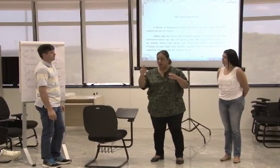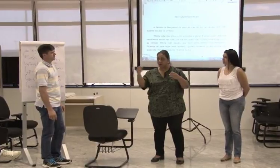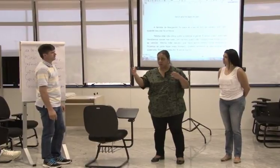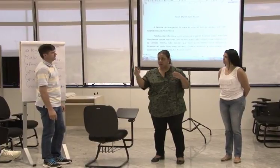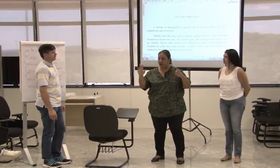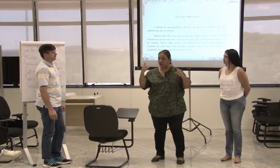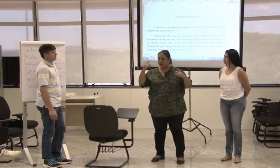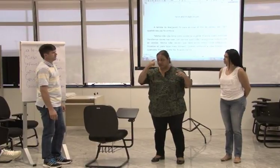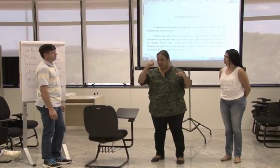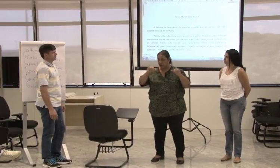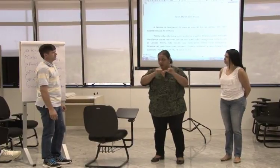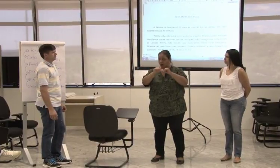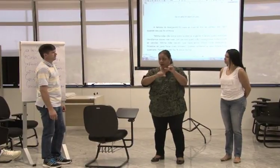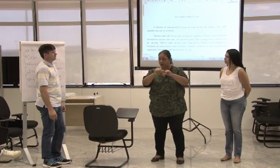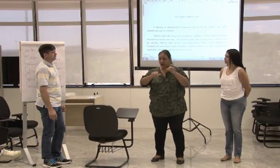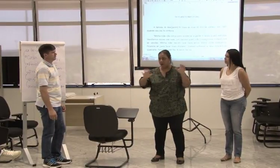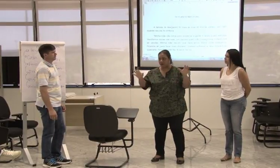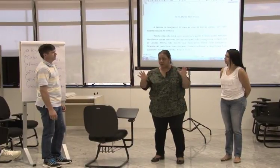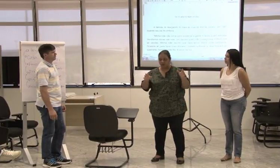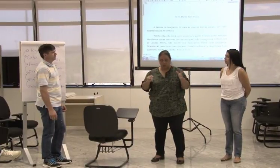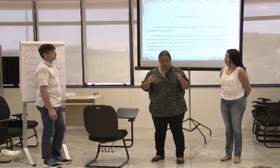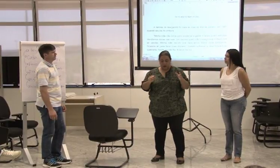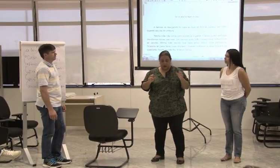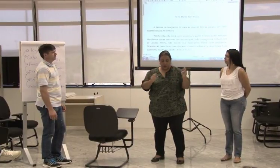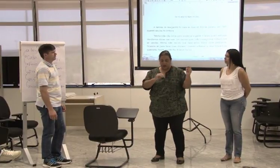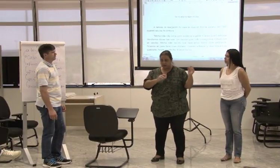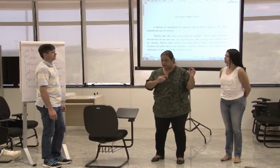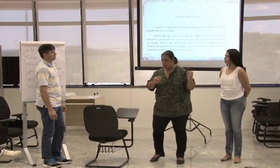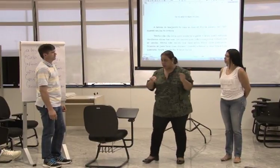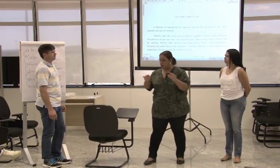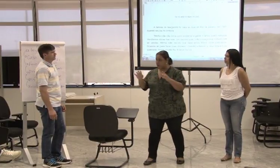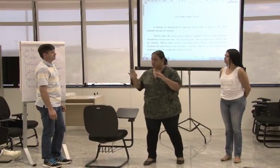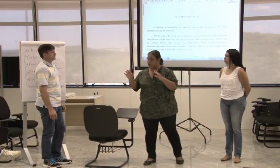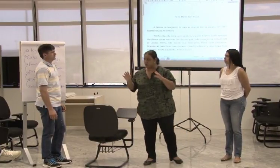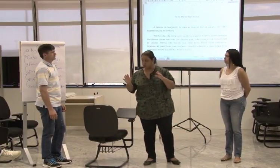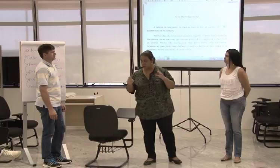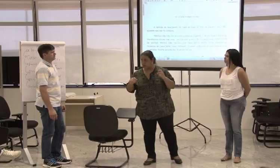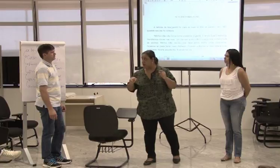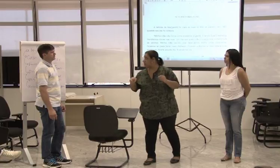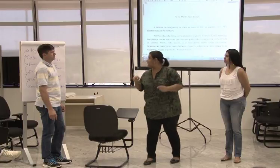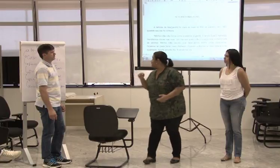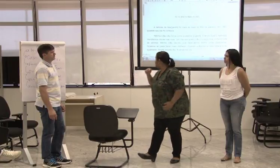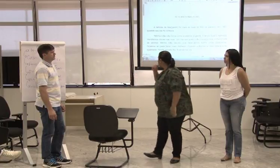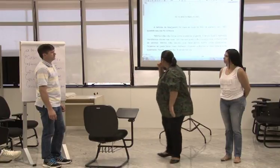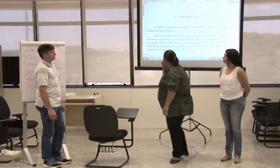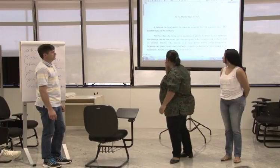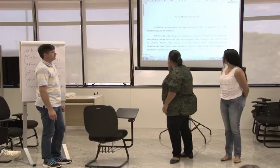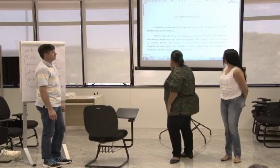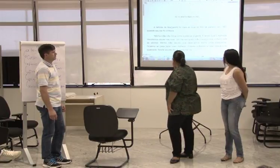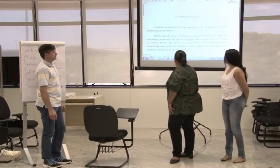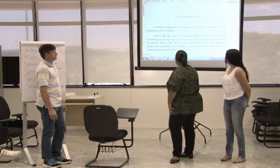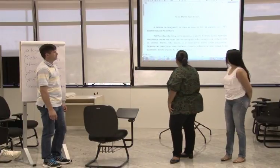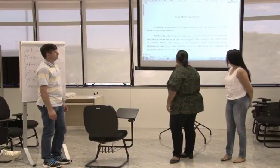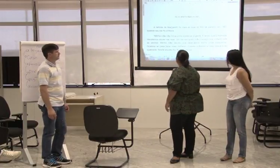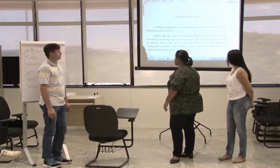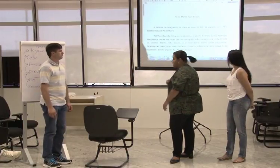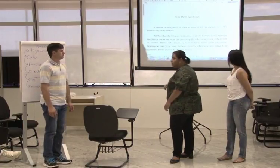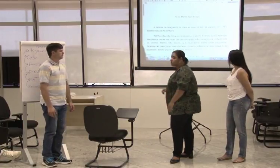coisa combinada aí, você trocou no meio do negócio. Você falou, não era esse sinal não, vou embora fazer outro. Eu acho que foi na hora em que você fez. Um dia, nós